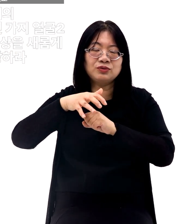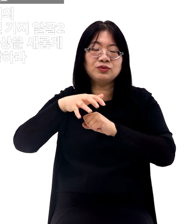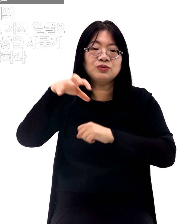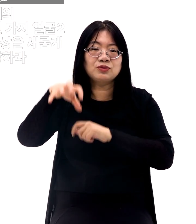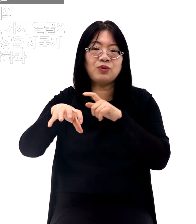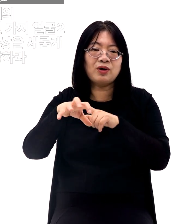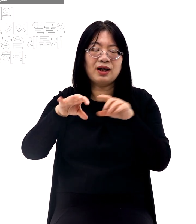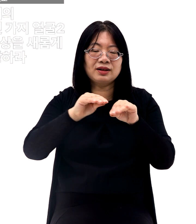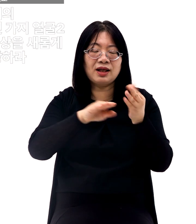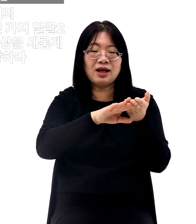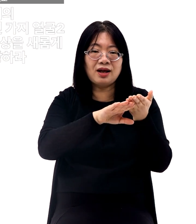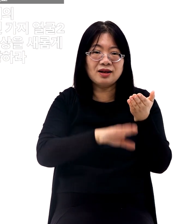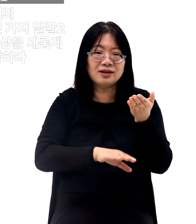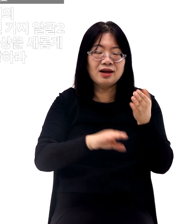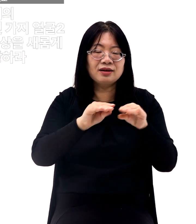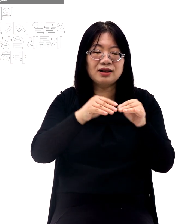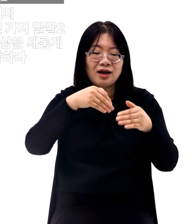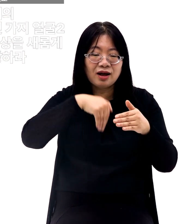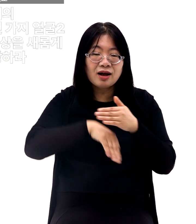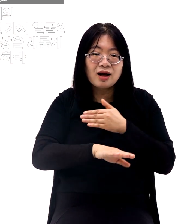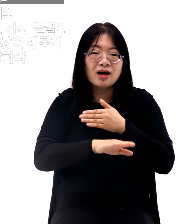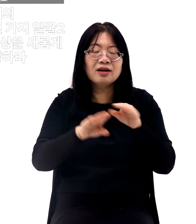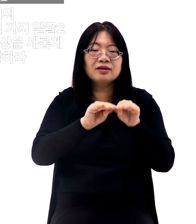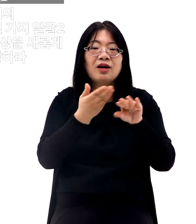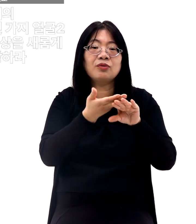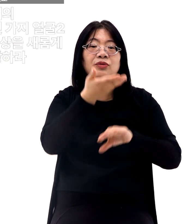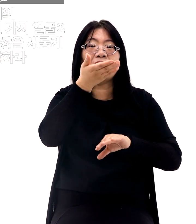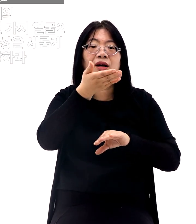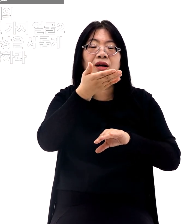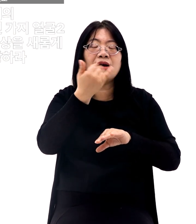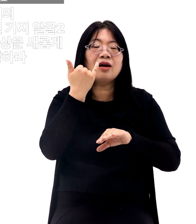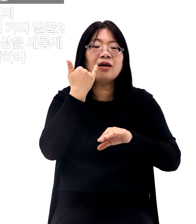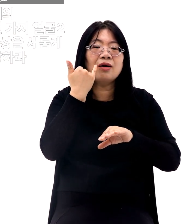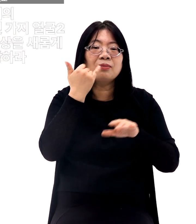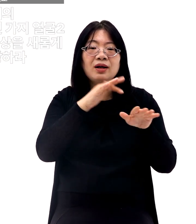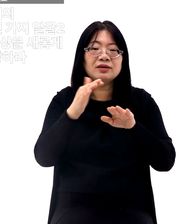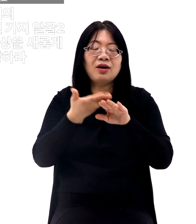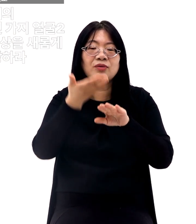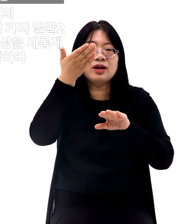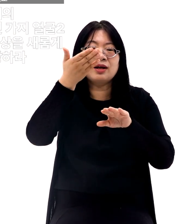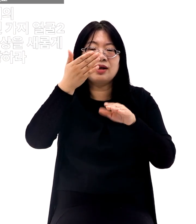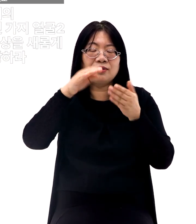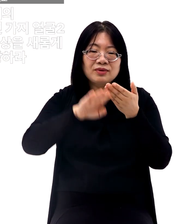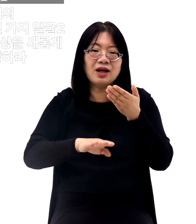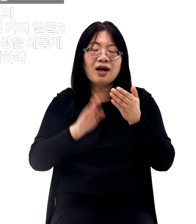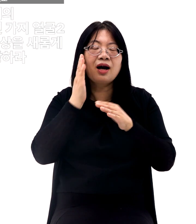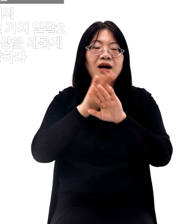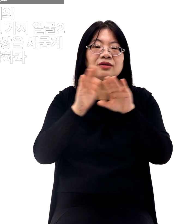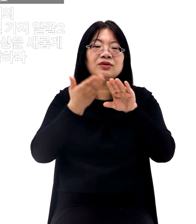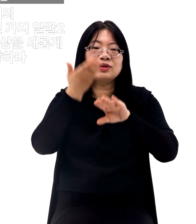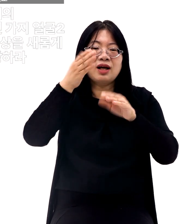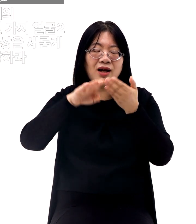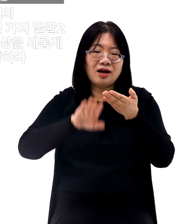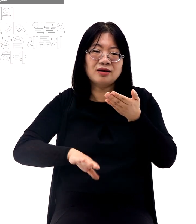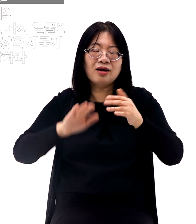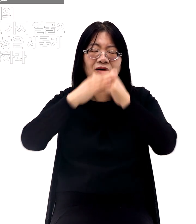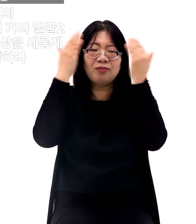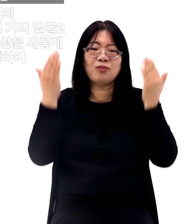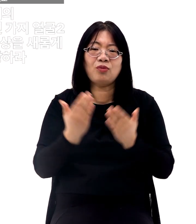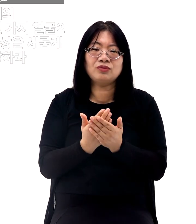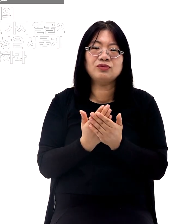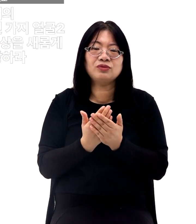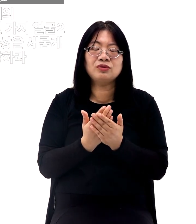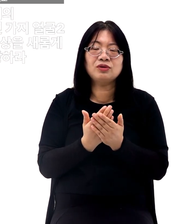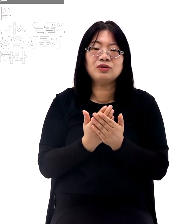아래 땅 밑에 땅 위에 바다 밑에 바다 위에 하늘 위에 하늘 아래